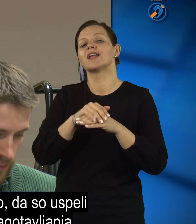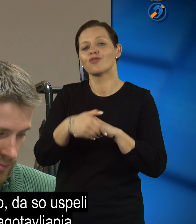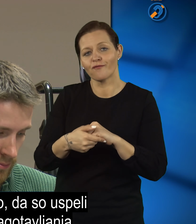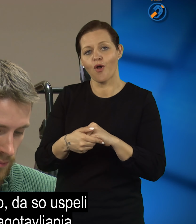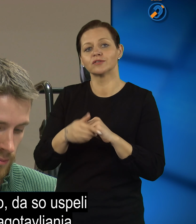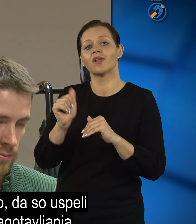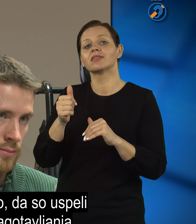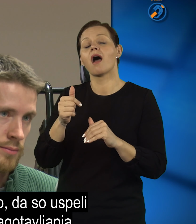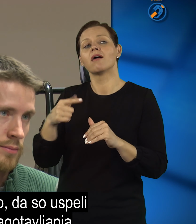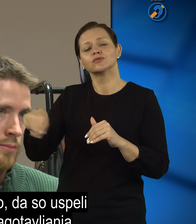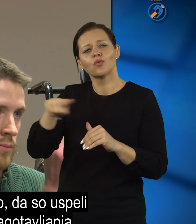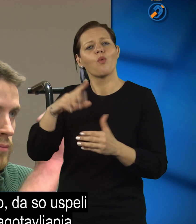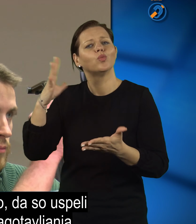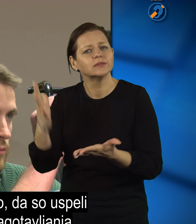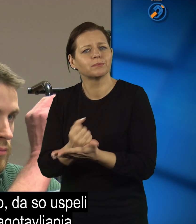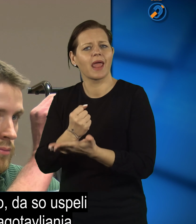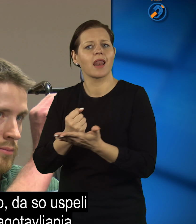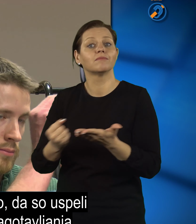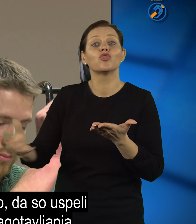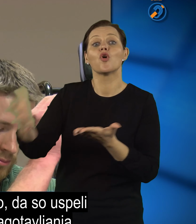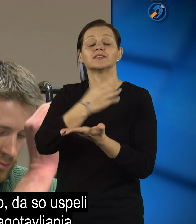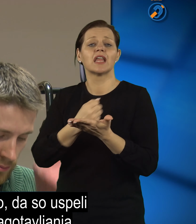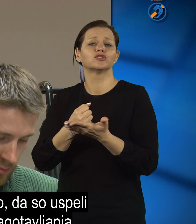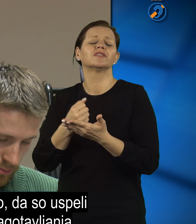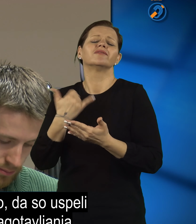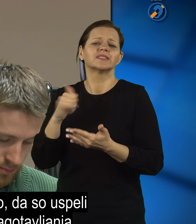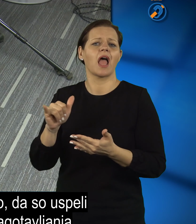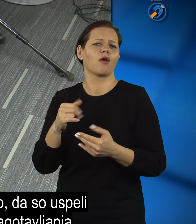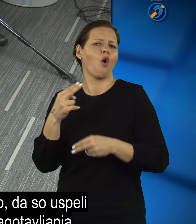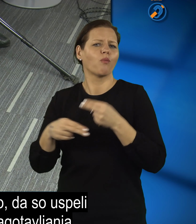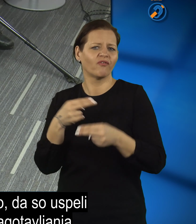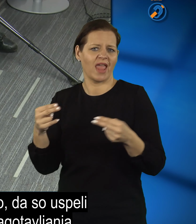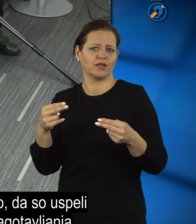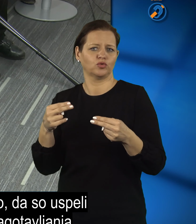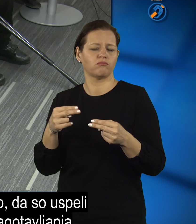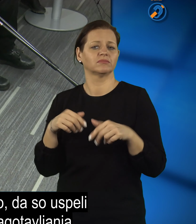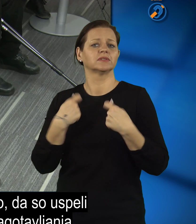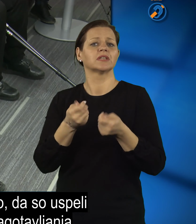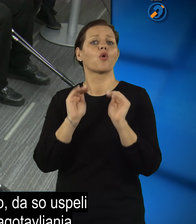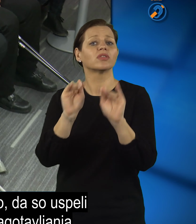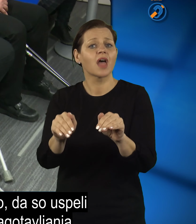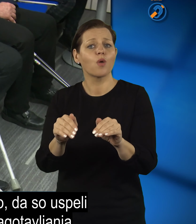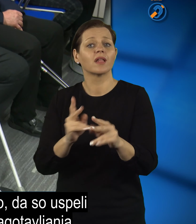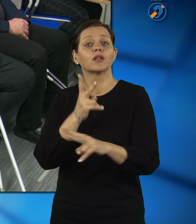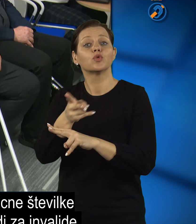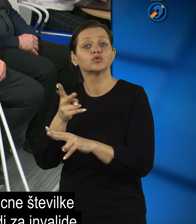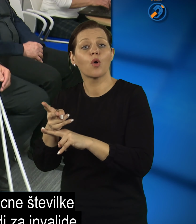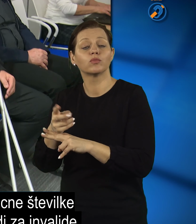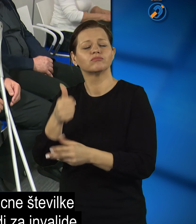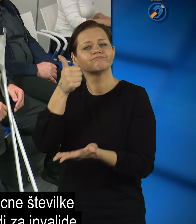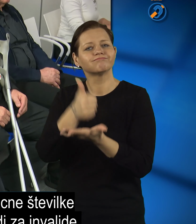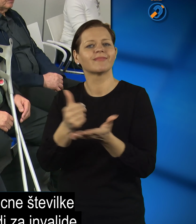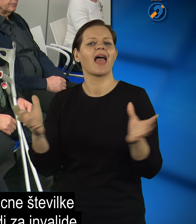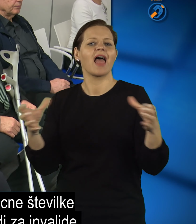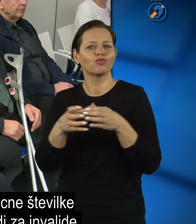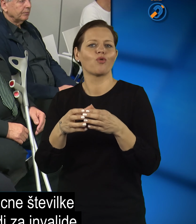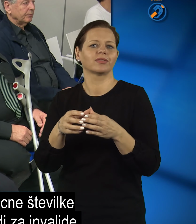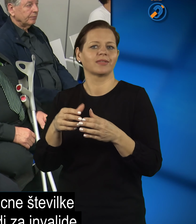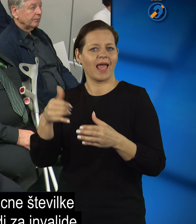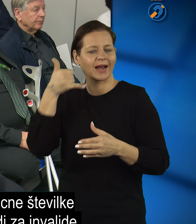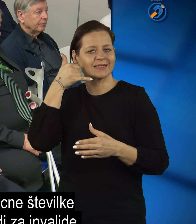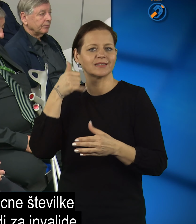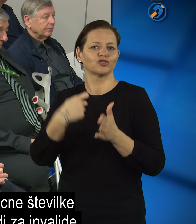Izrazil pa je zadovoljstvo, da so uspeli doseči vsaj obvezo zagotavljanja dostopnosti enotne klicne številke 112 v